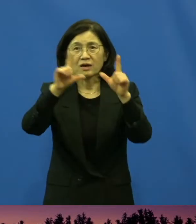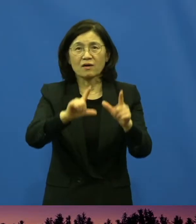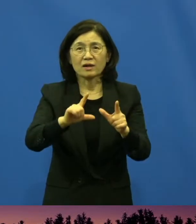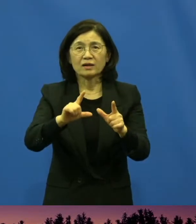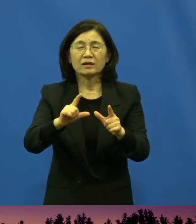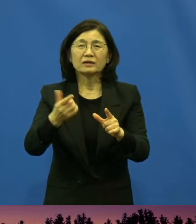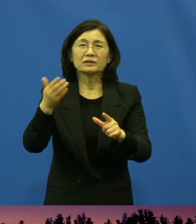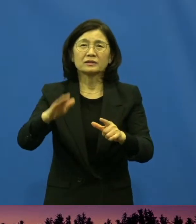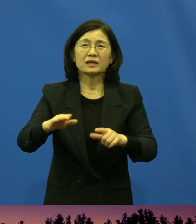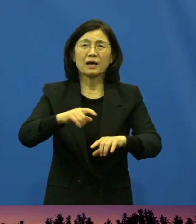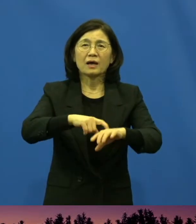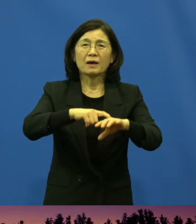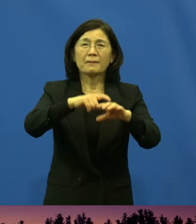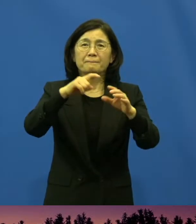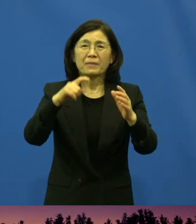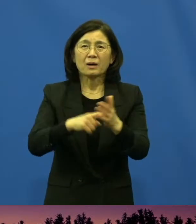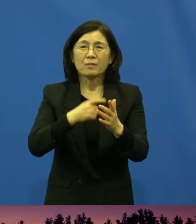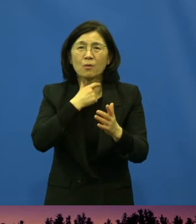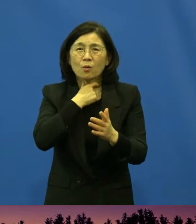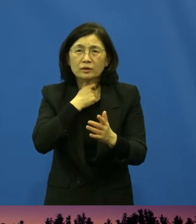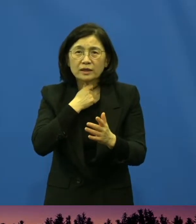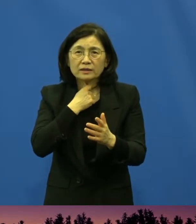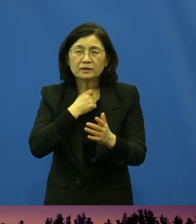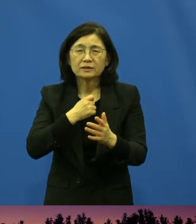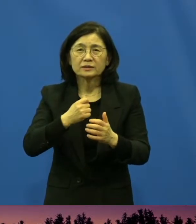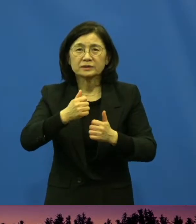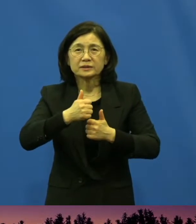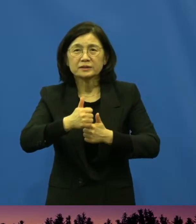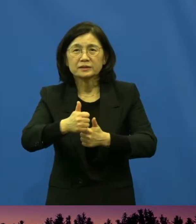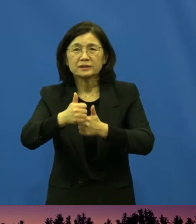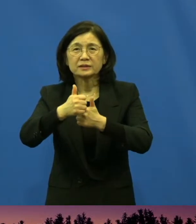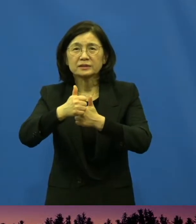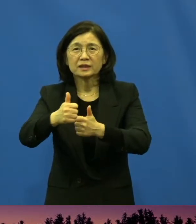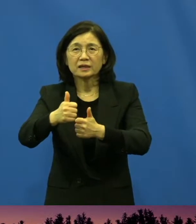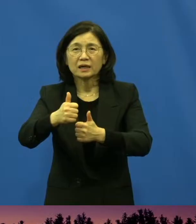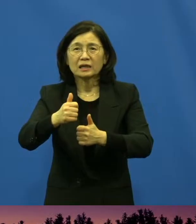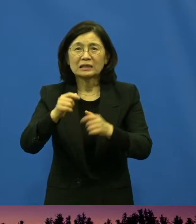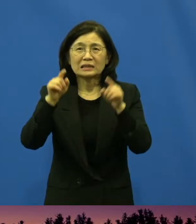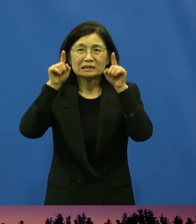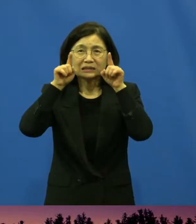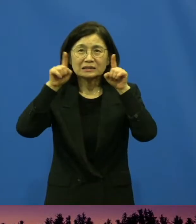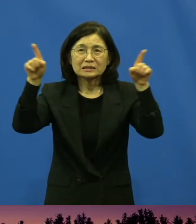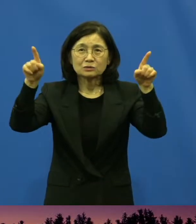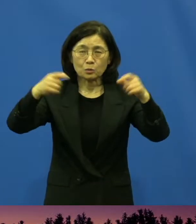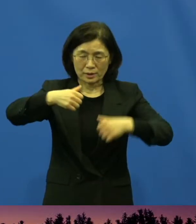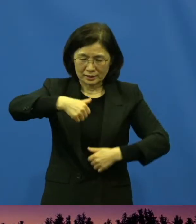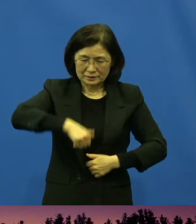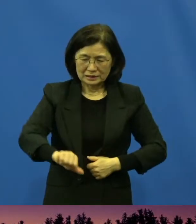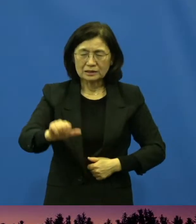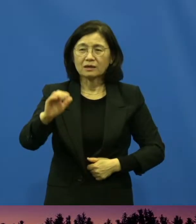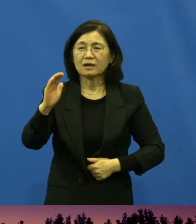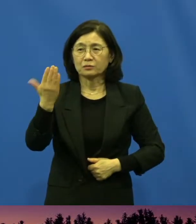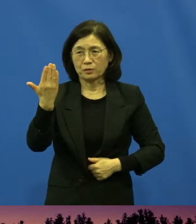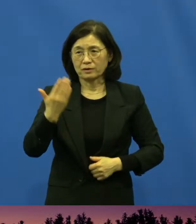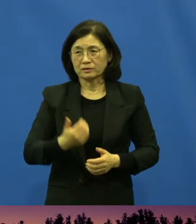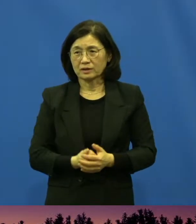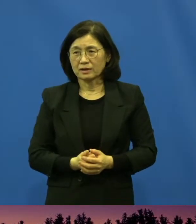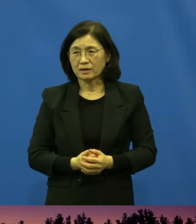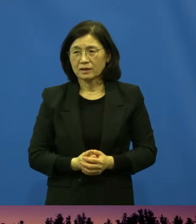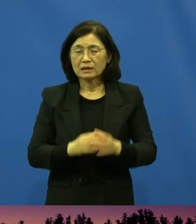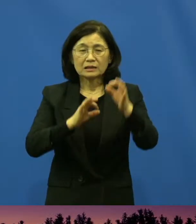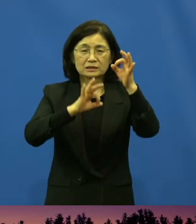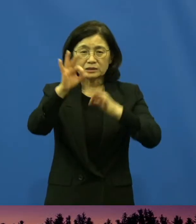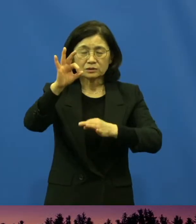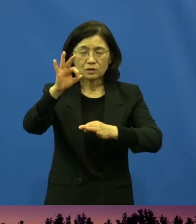마음에 원하는 것을 하여 다른 이들과 같이 본질상 진노의 자녀였다. 그래서 내가 허물과 죄로